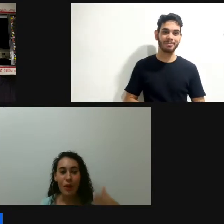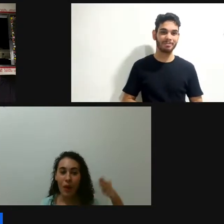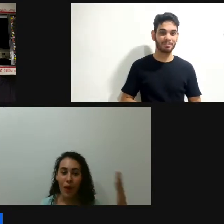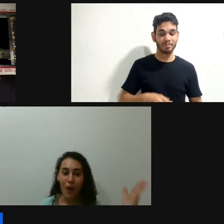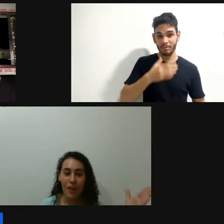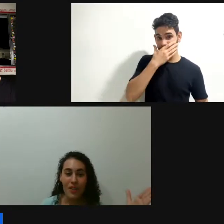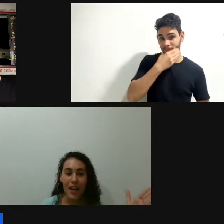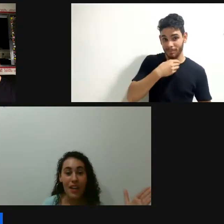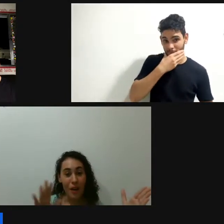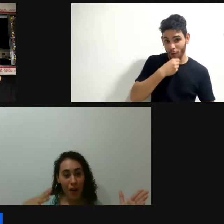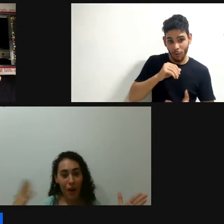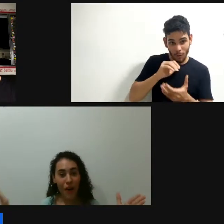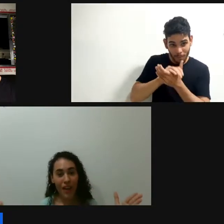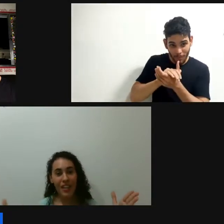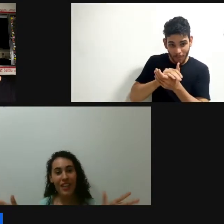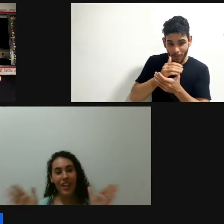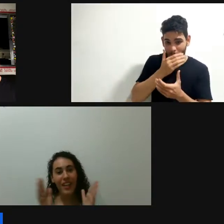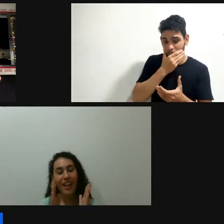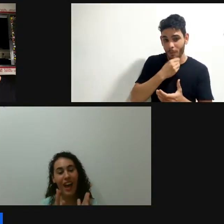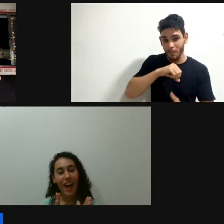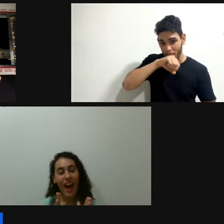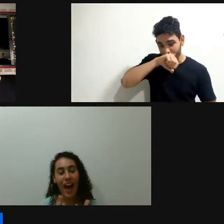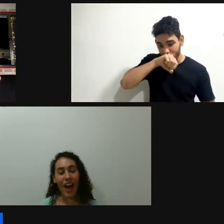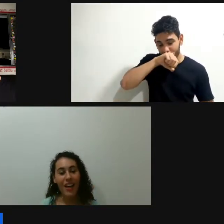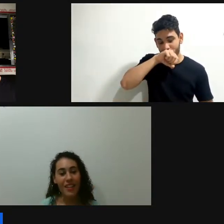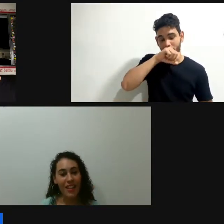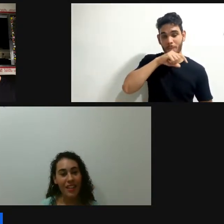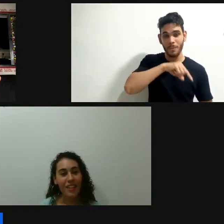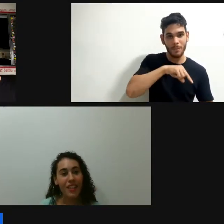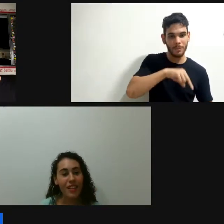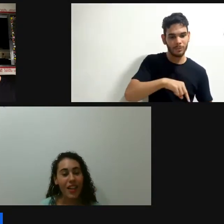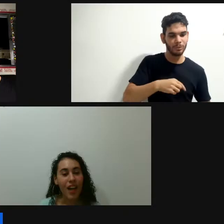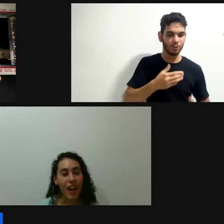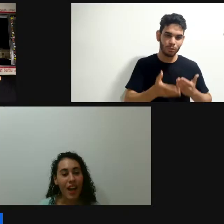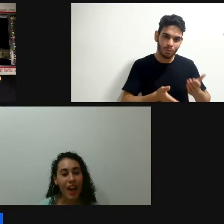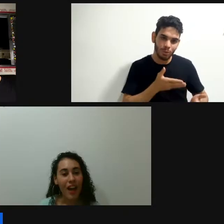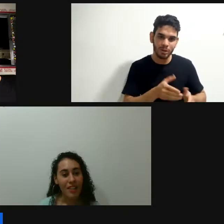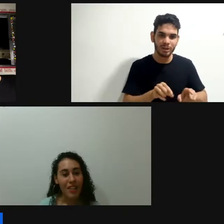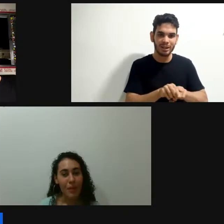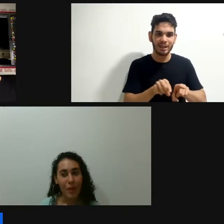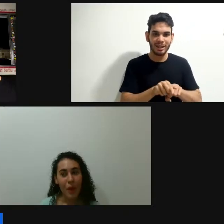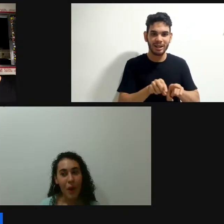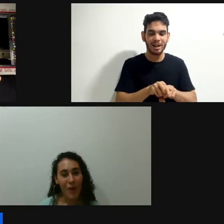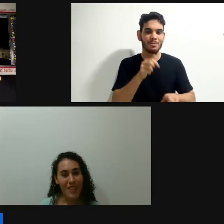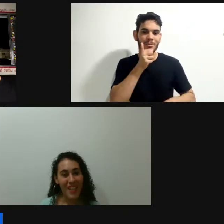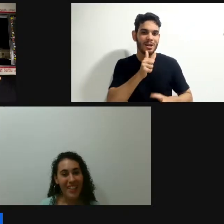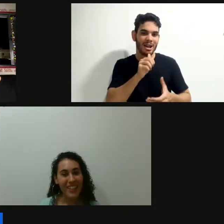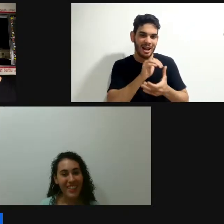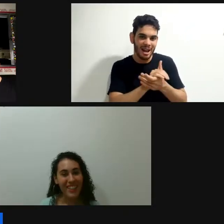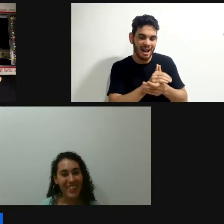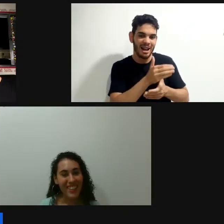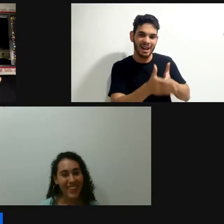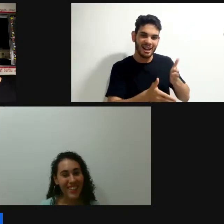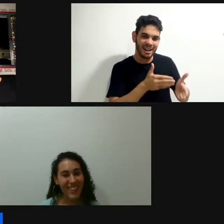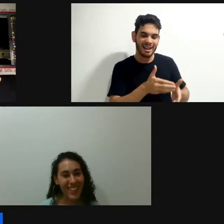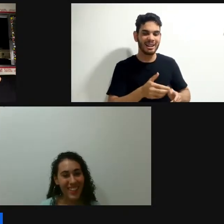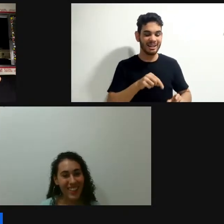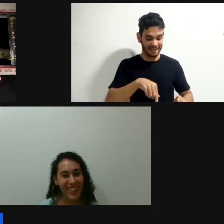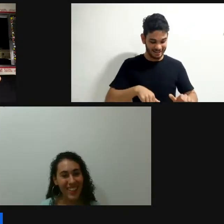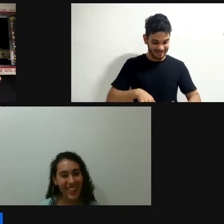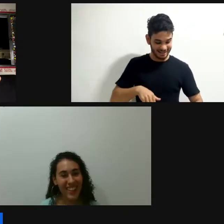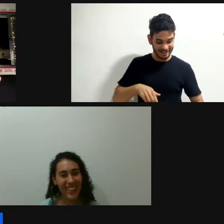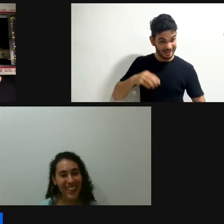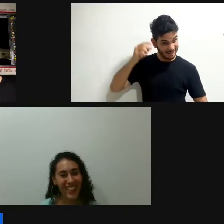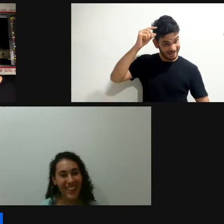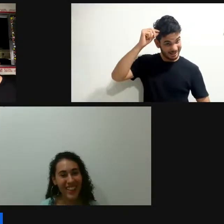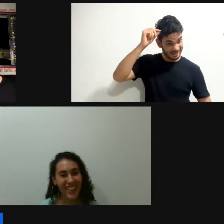tem o Lorde, a Yor e tem a Anya, de cabelo rosa.